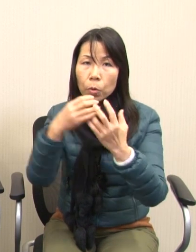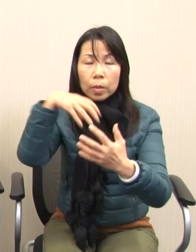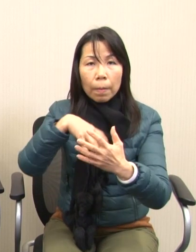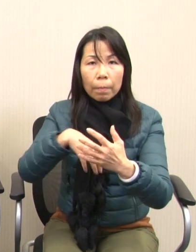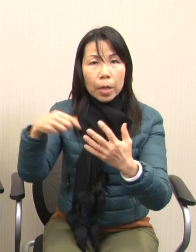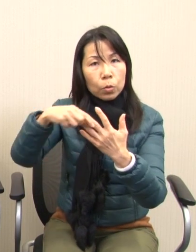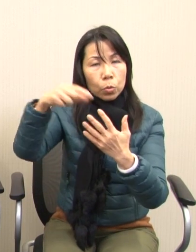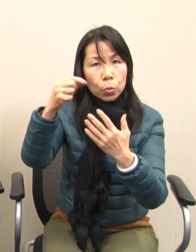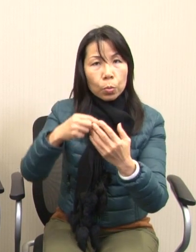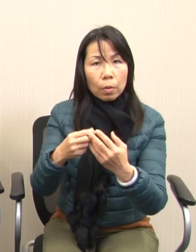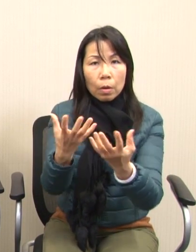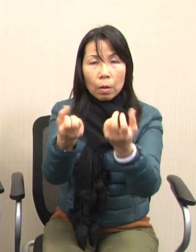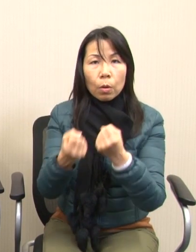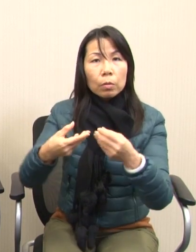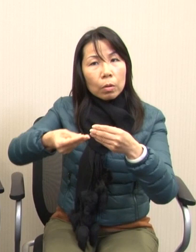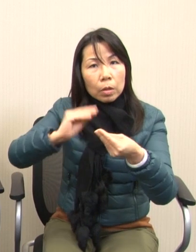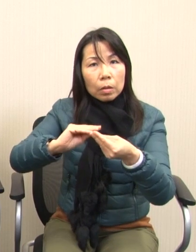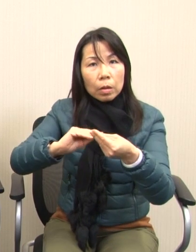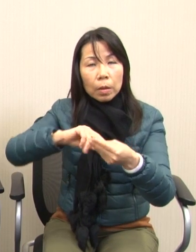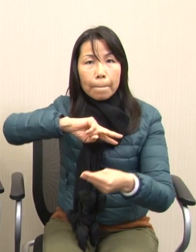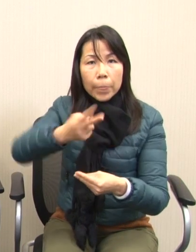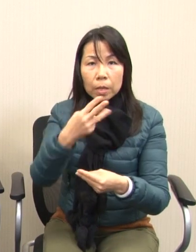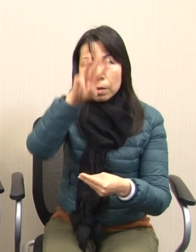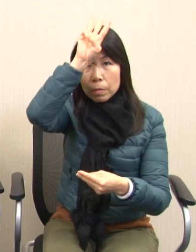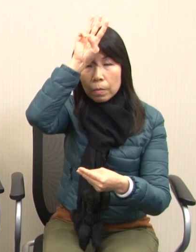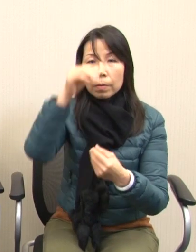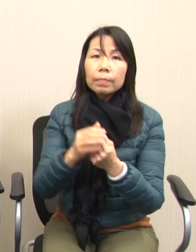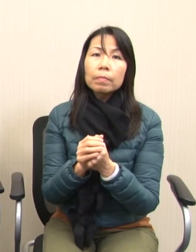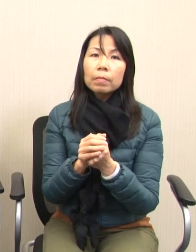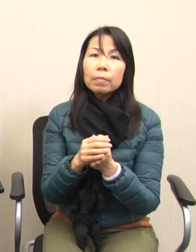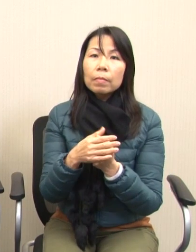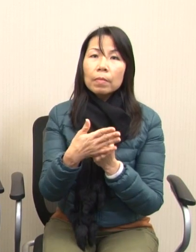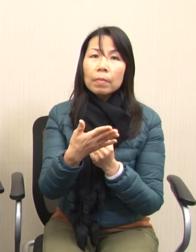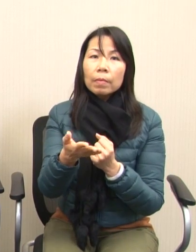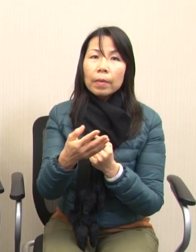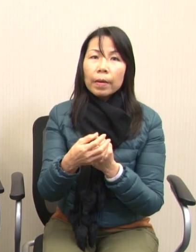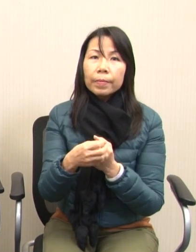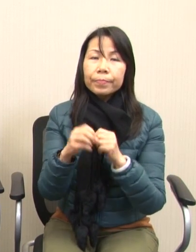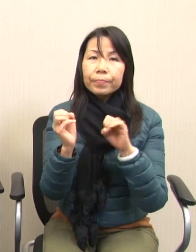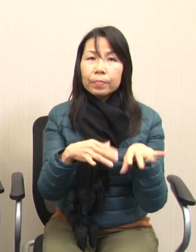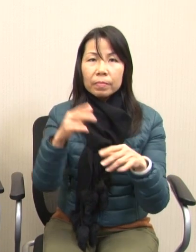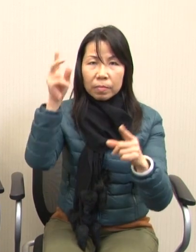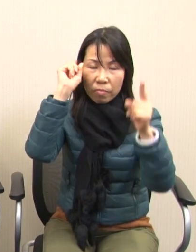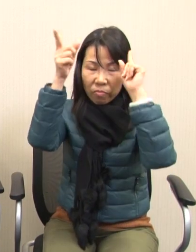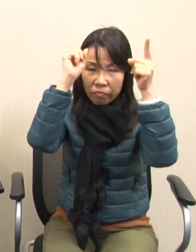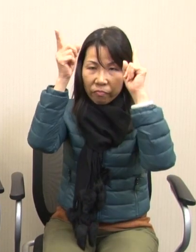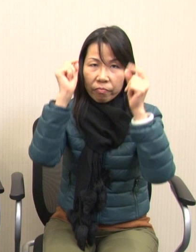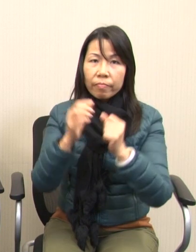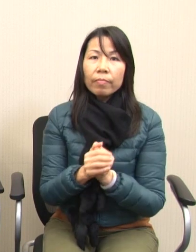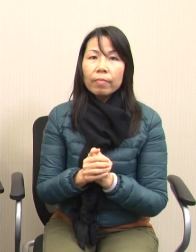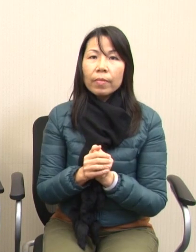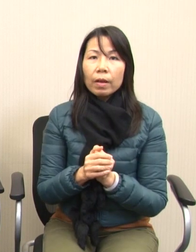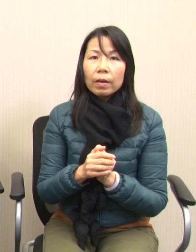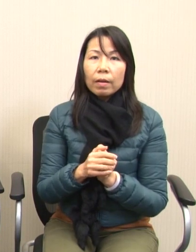拿到選票，你就做王者的時候 ，You are not fucking king maker， you